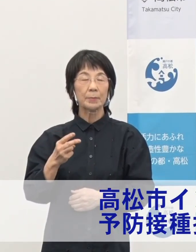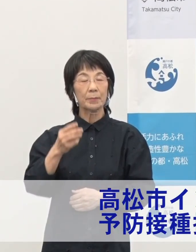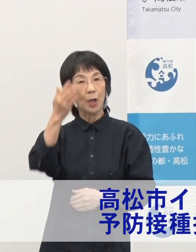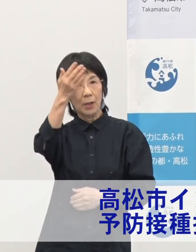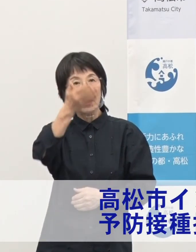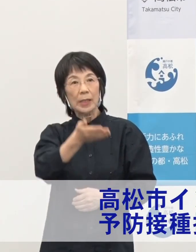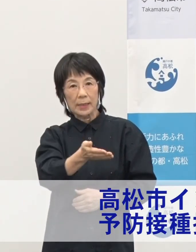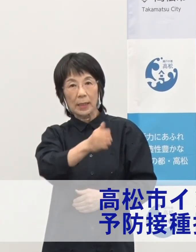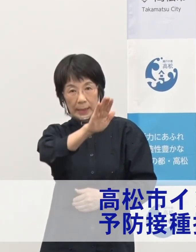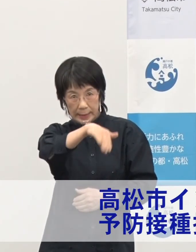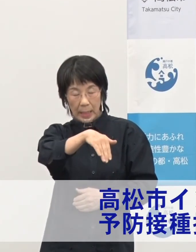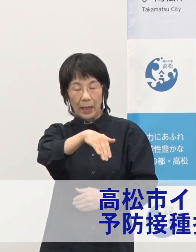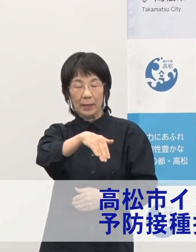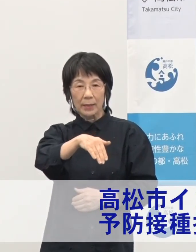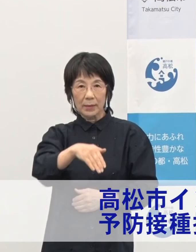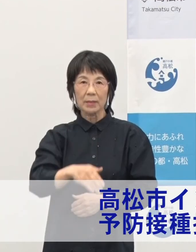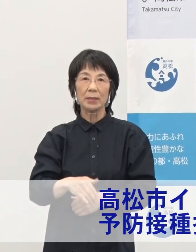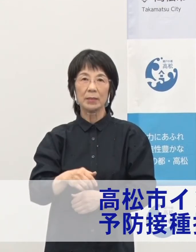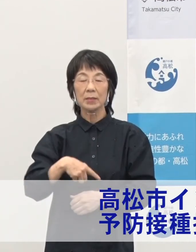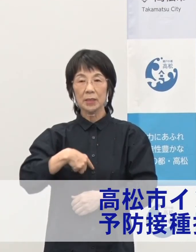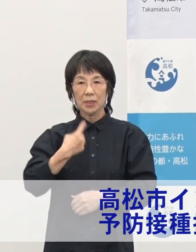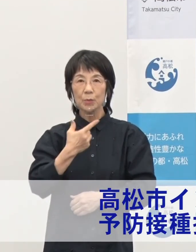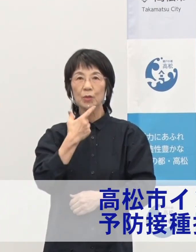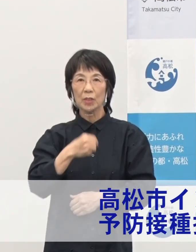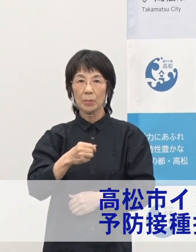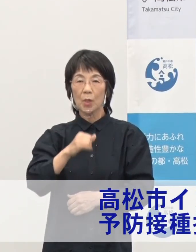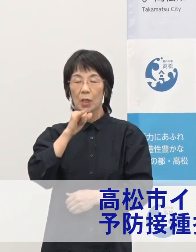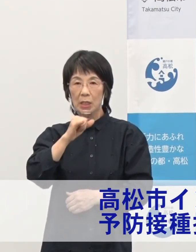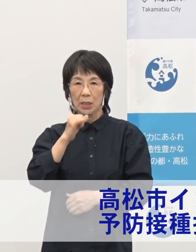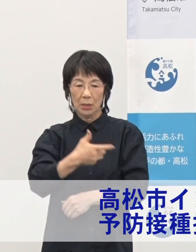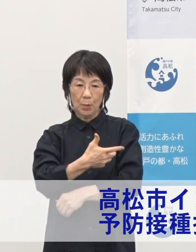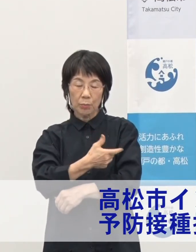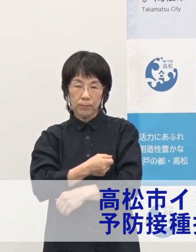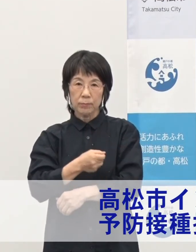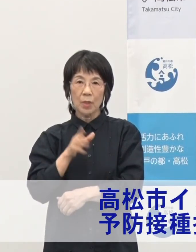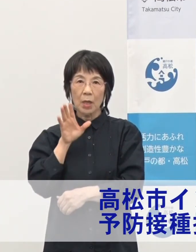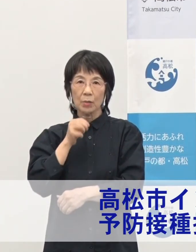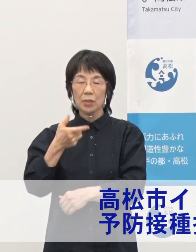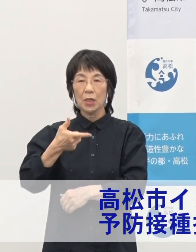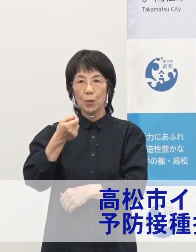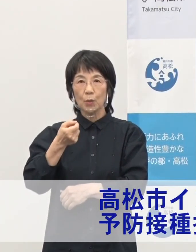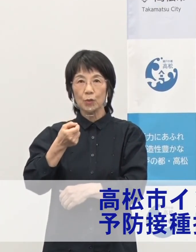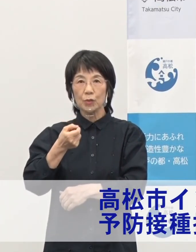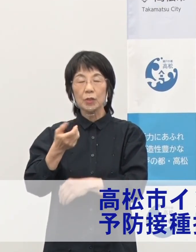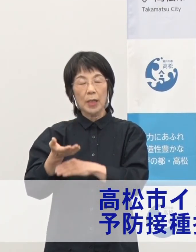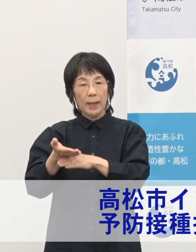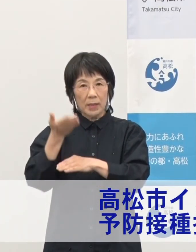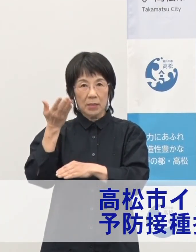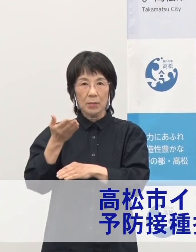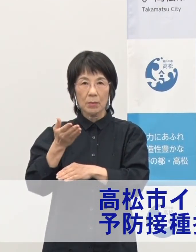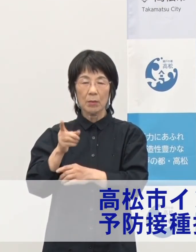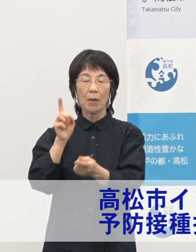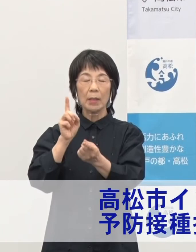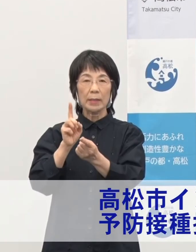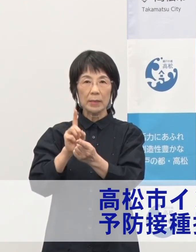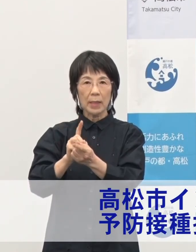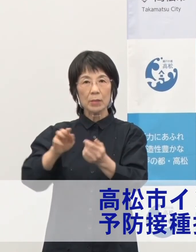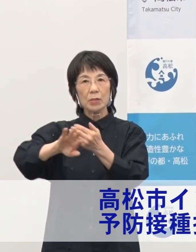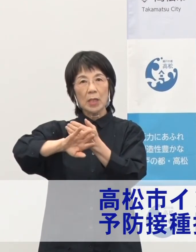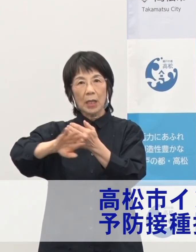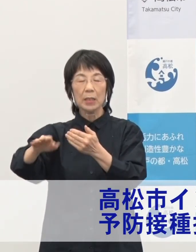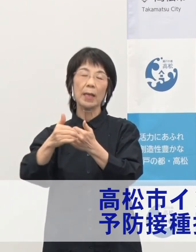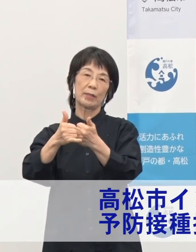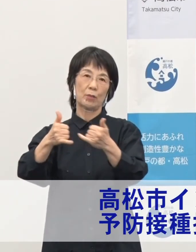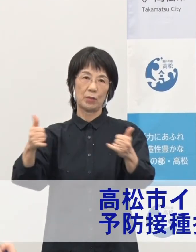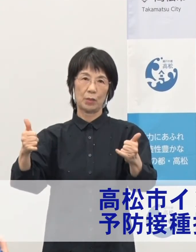ますが任意でいいインフルエンザ博打の折衝される60歳以上で定期接種対象ぐ者以外の方